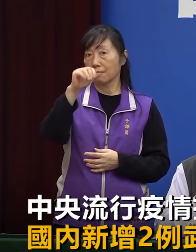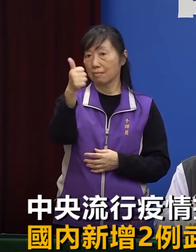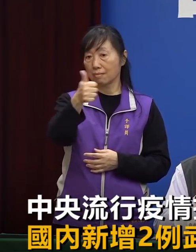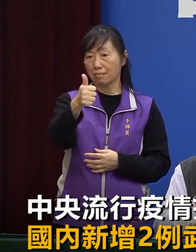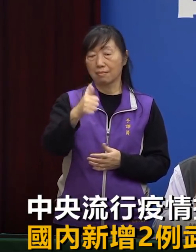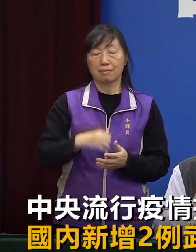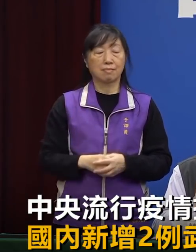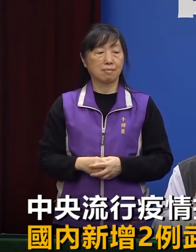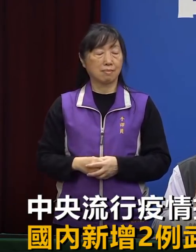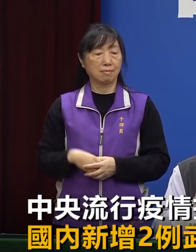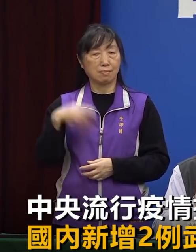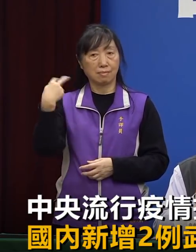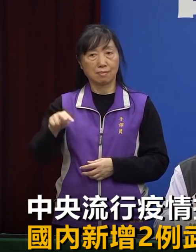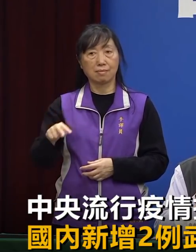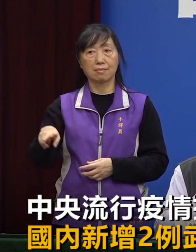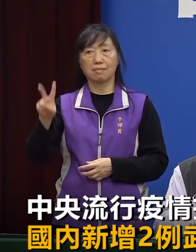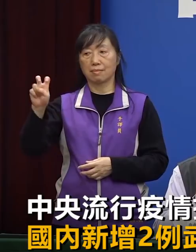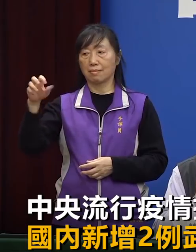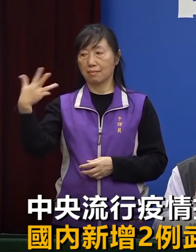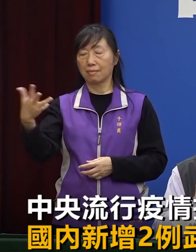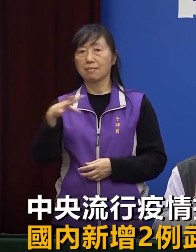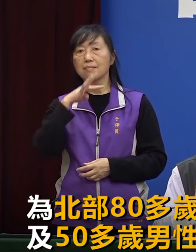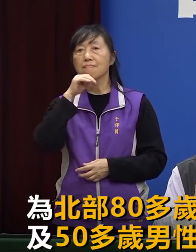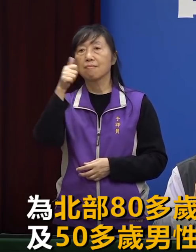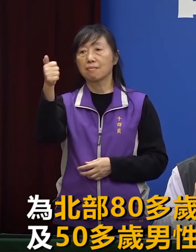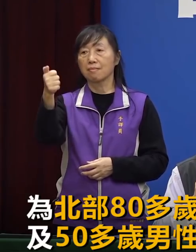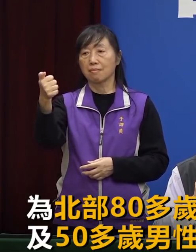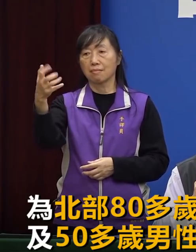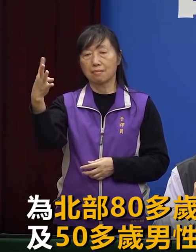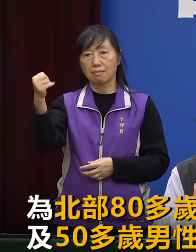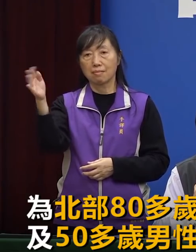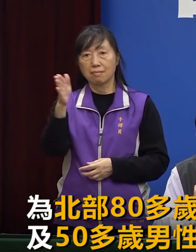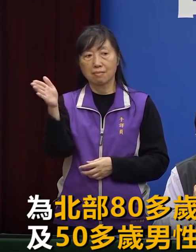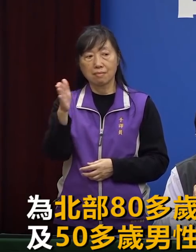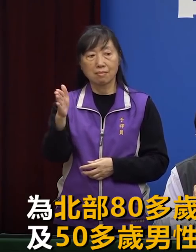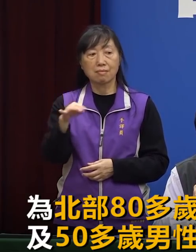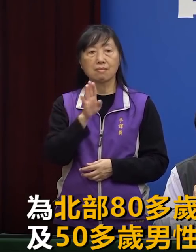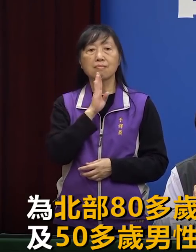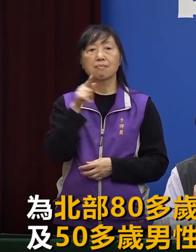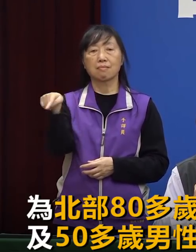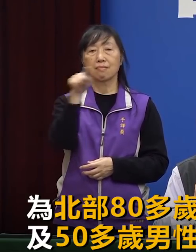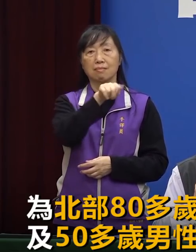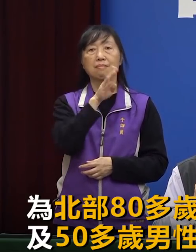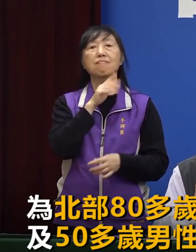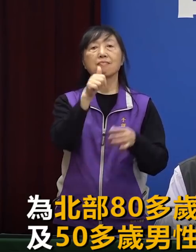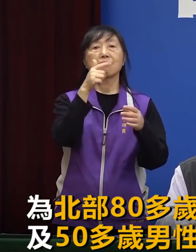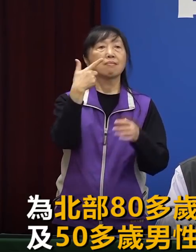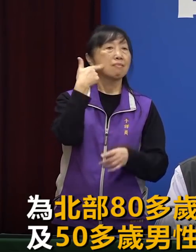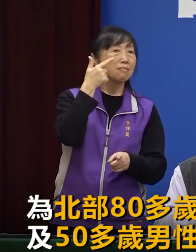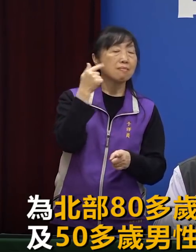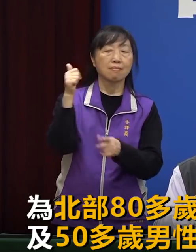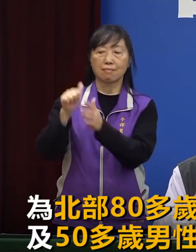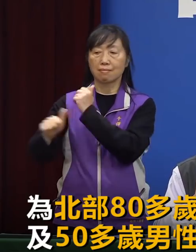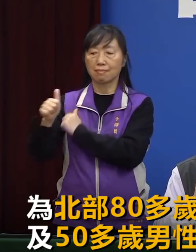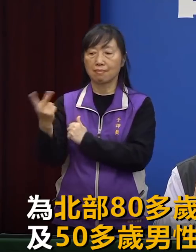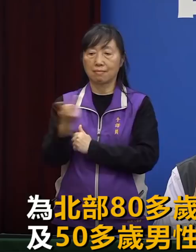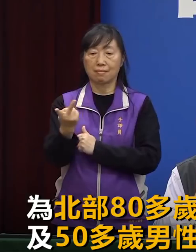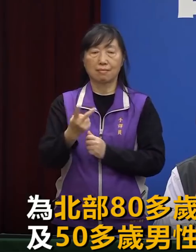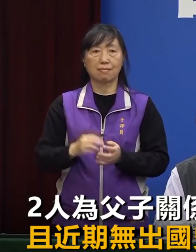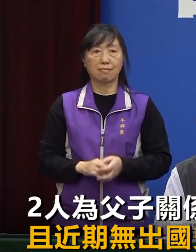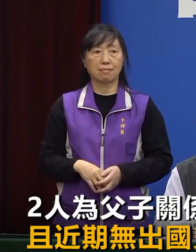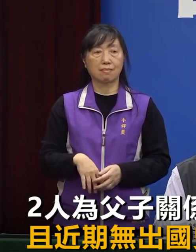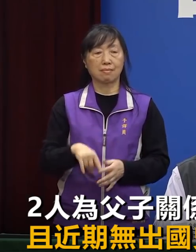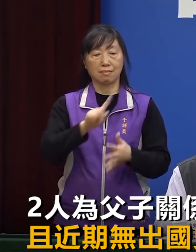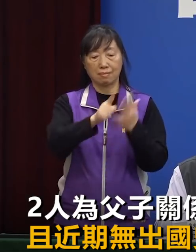啊、哦，那还有28是50多岁的男性，那这两位都是父子的关系啊、哦。那27本身他